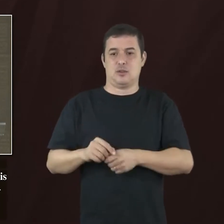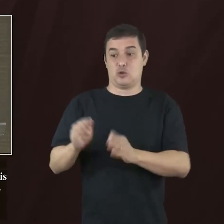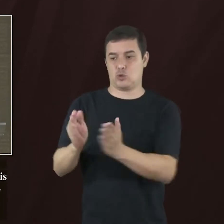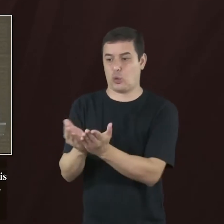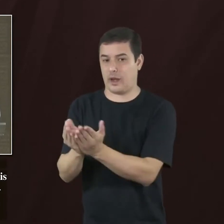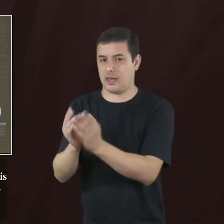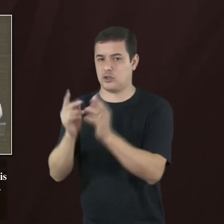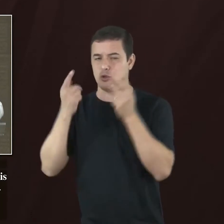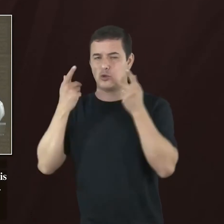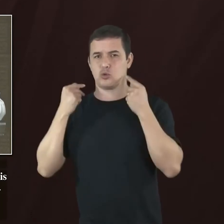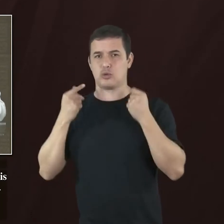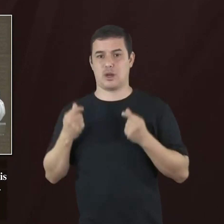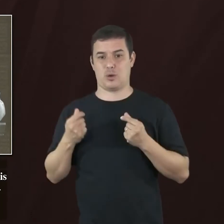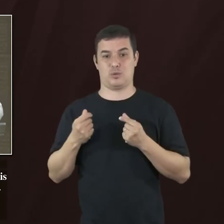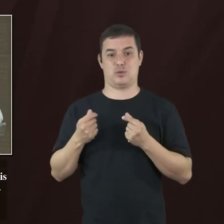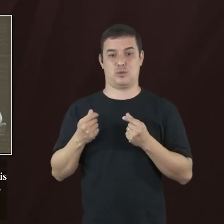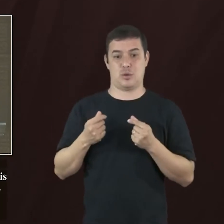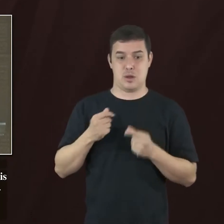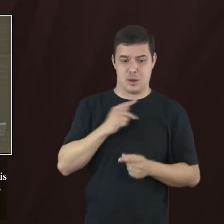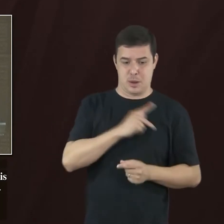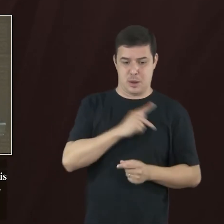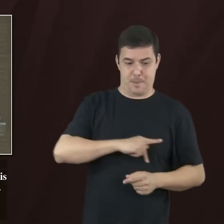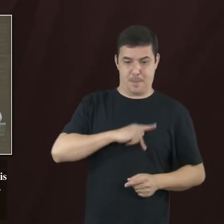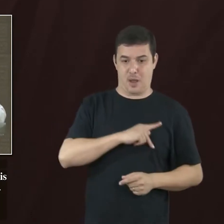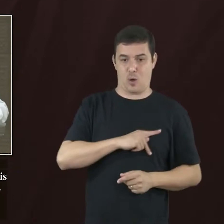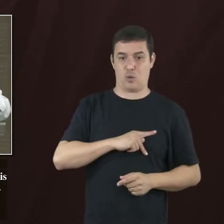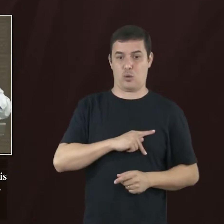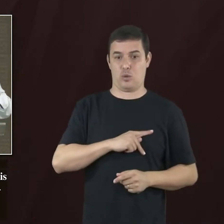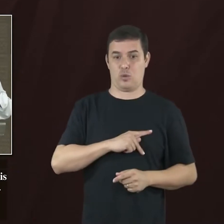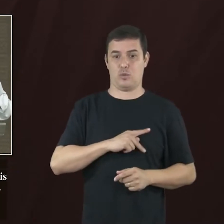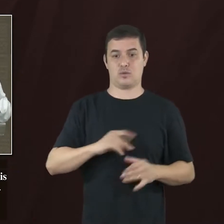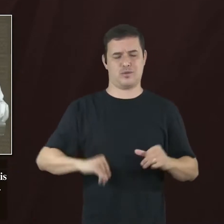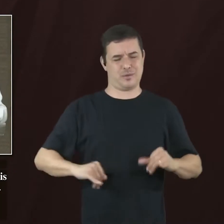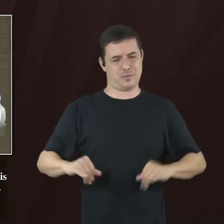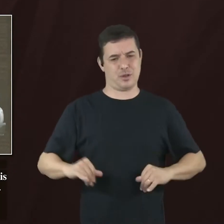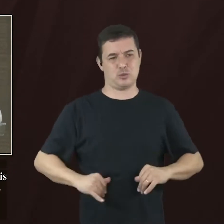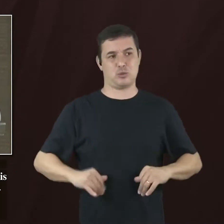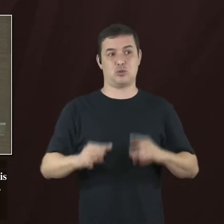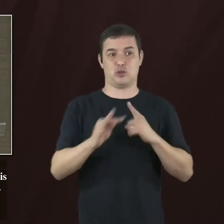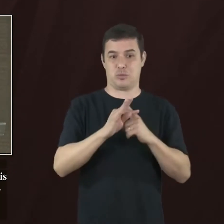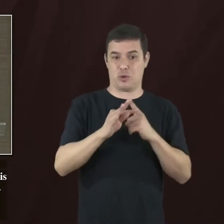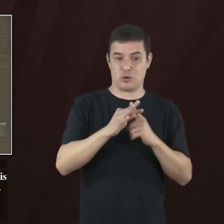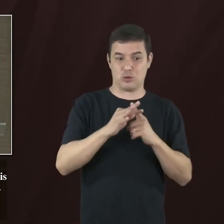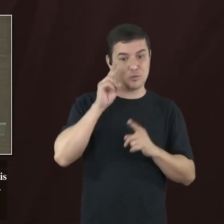me aconteceram em Antioquia, Icônio e Listra, que variadas